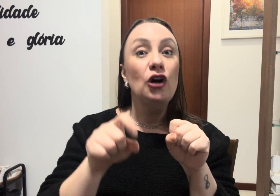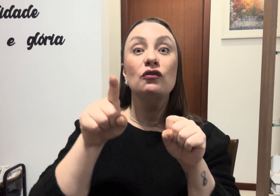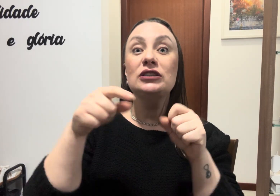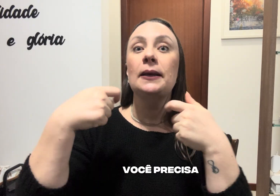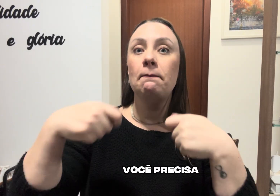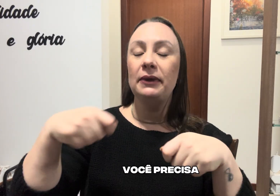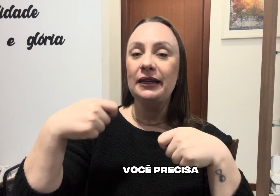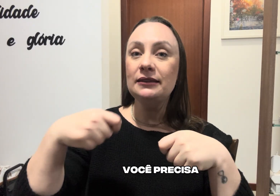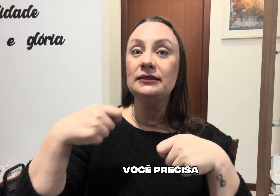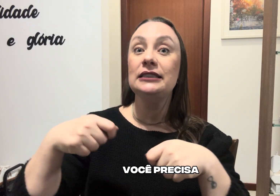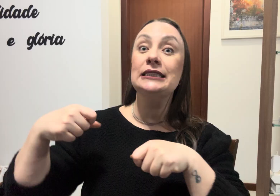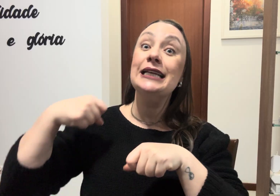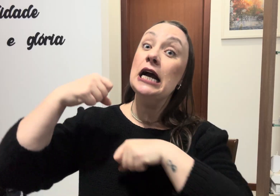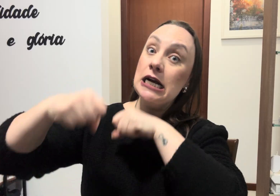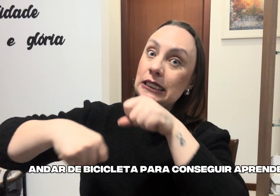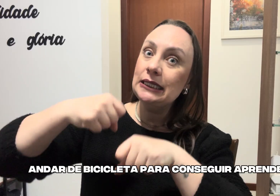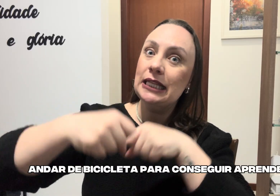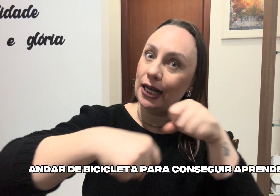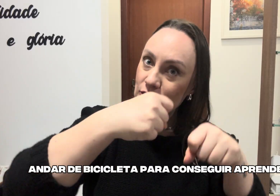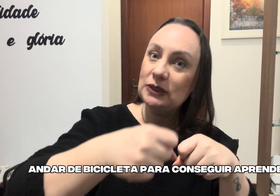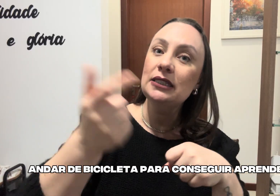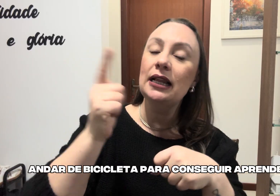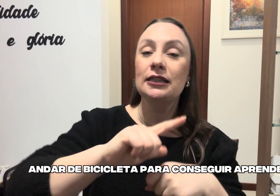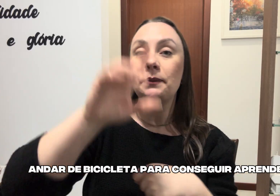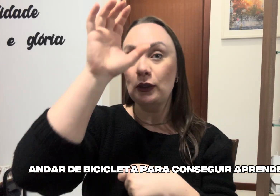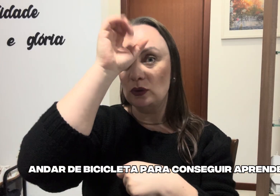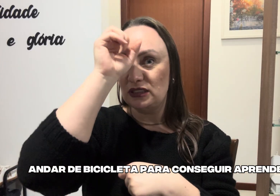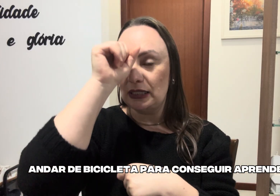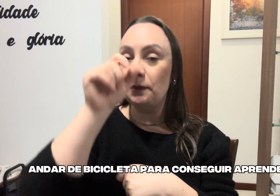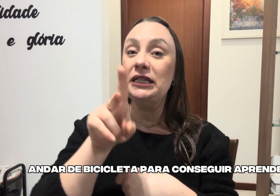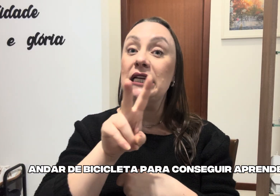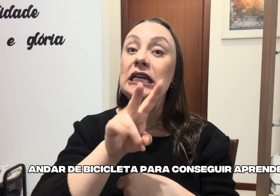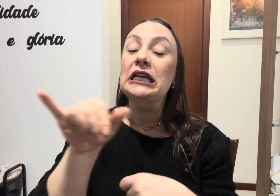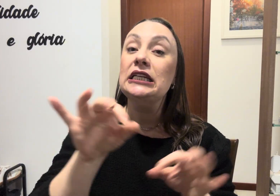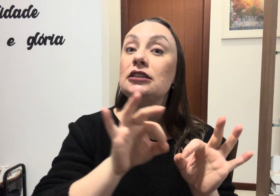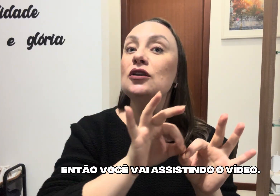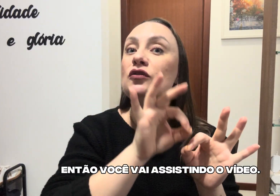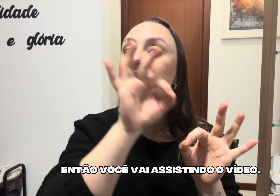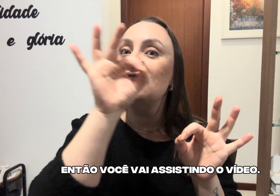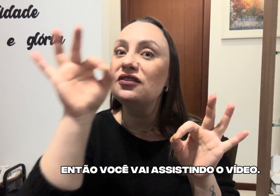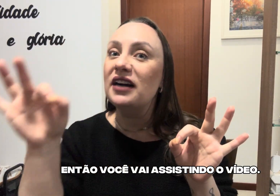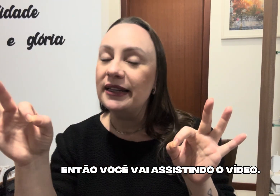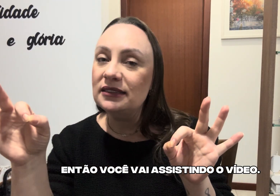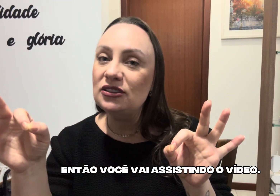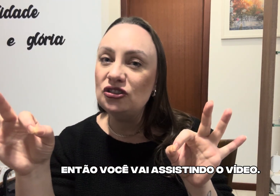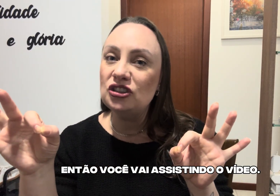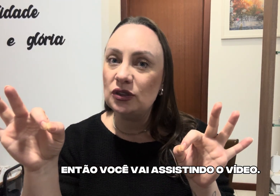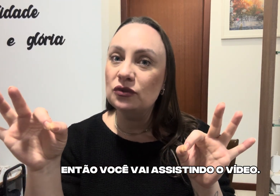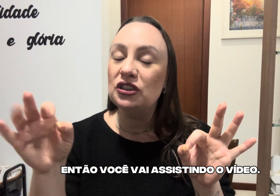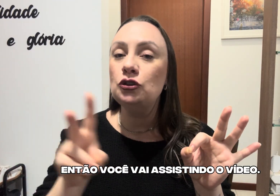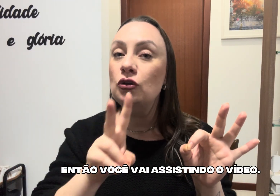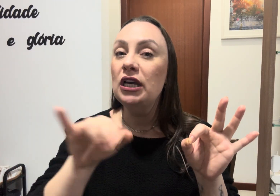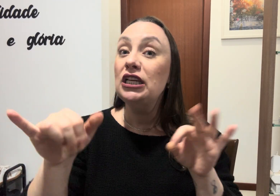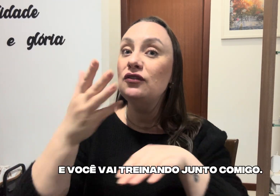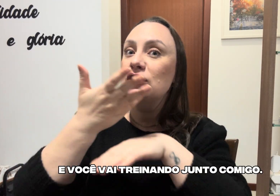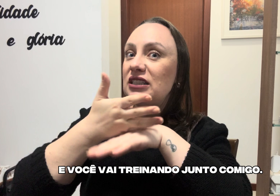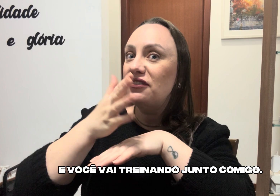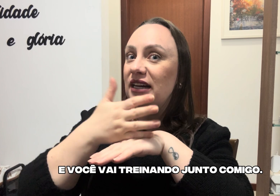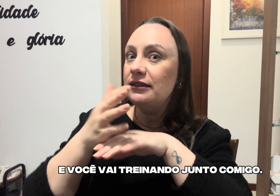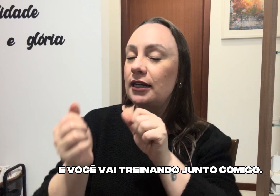Você precisa andar de bicicleta para conseguir aprender. Então você vai assistindo o vídeo e você vai